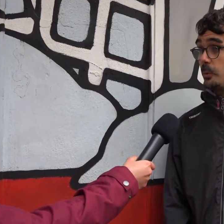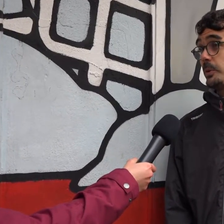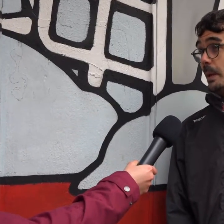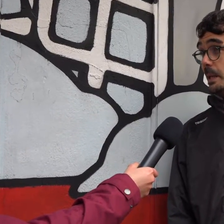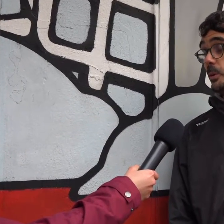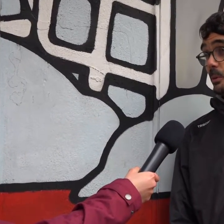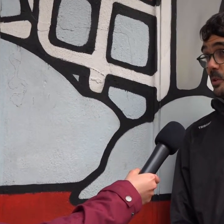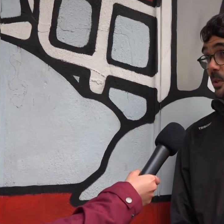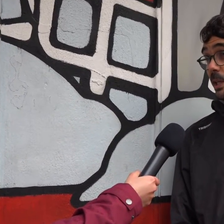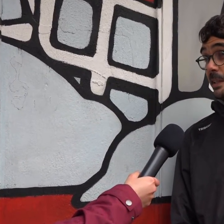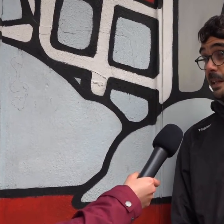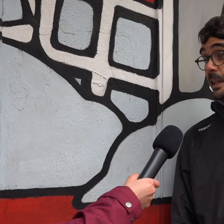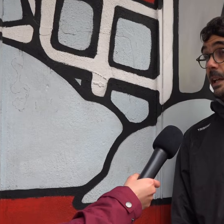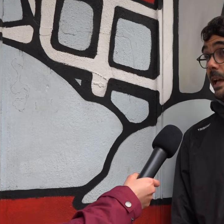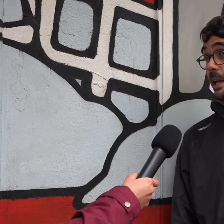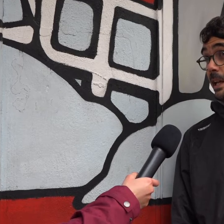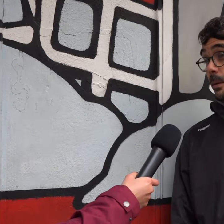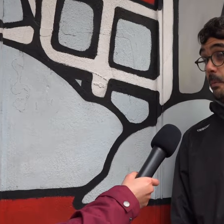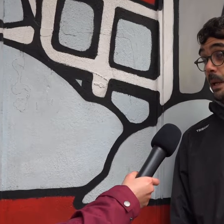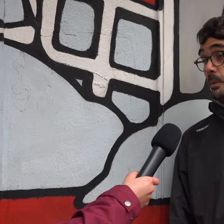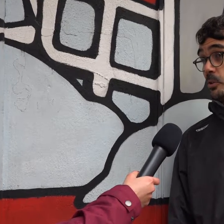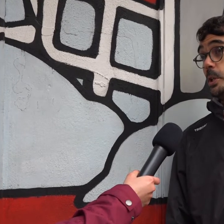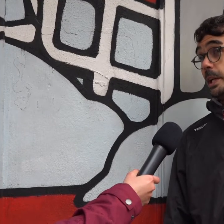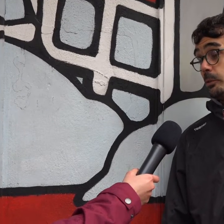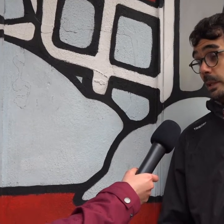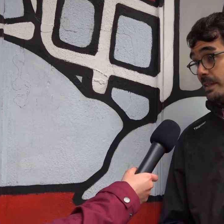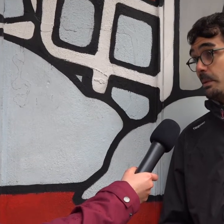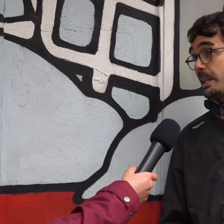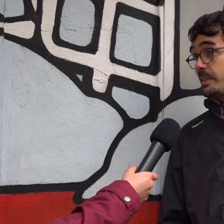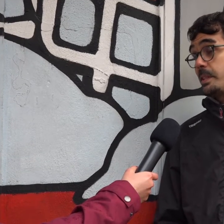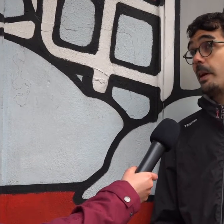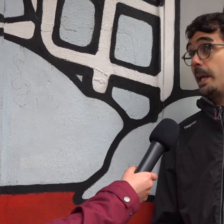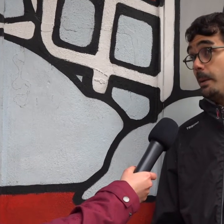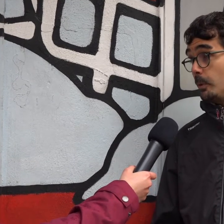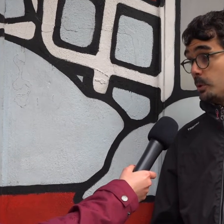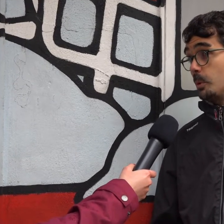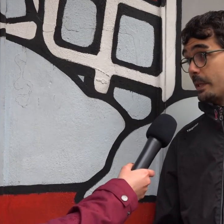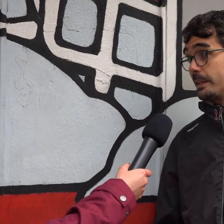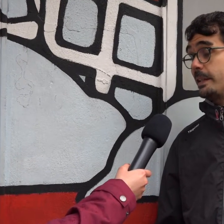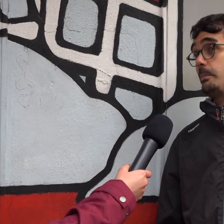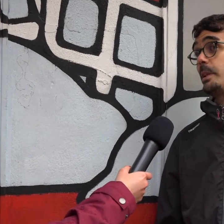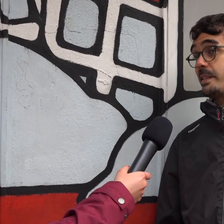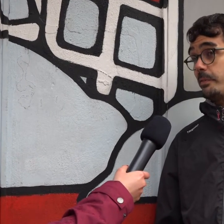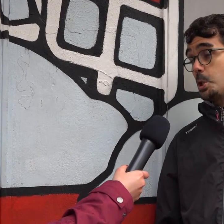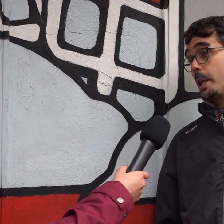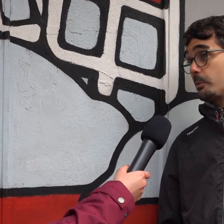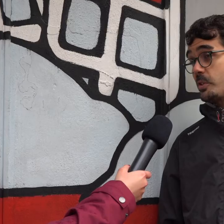molto bella, molto emozionante e per le persone con una disabilità visiva è molto importante potersi avvicinare a queste